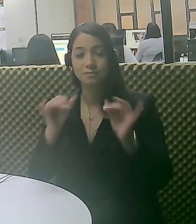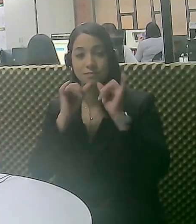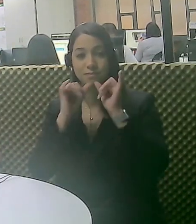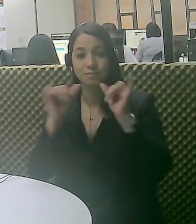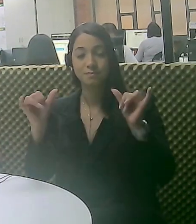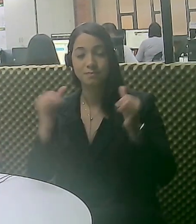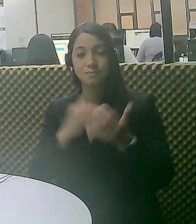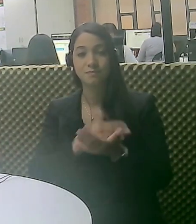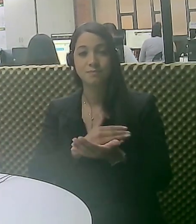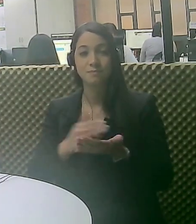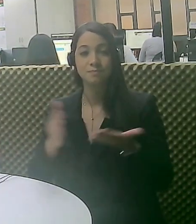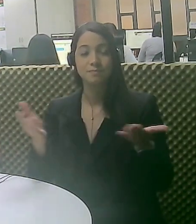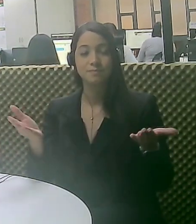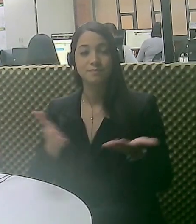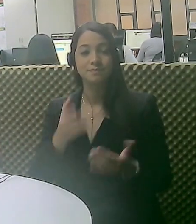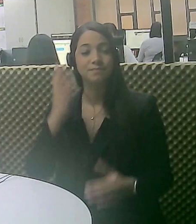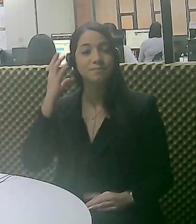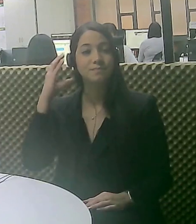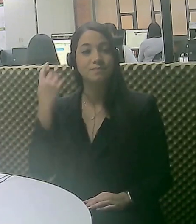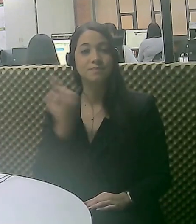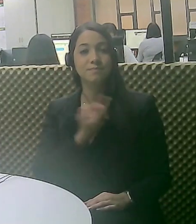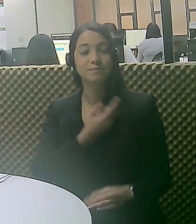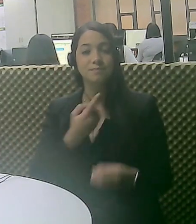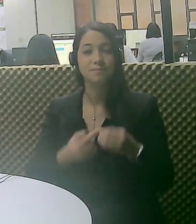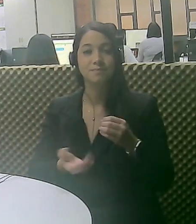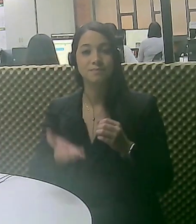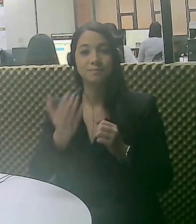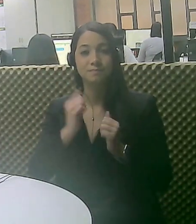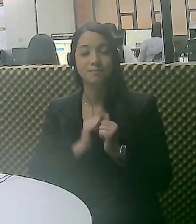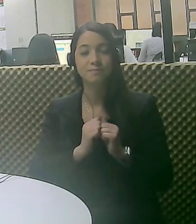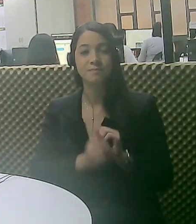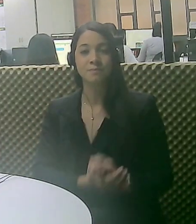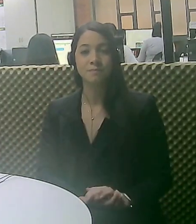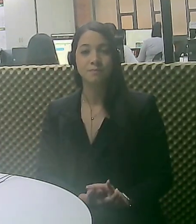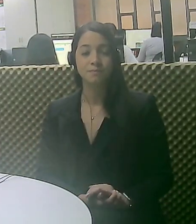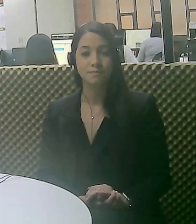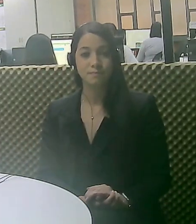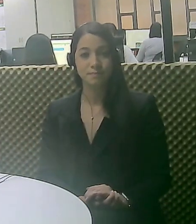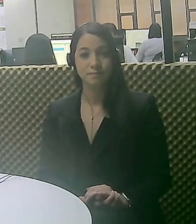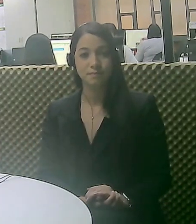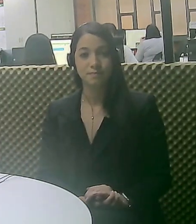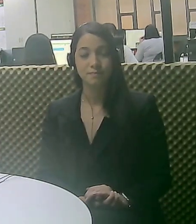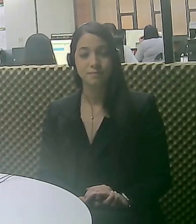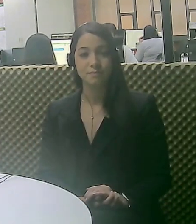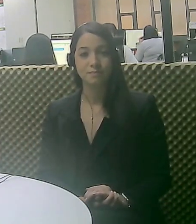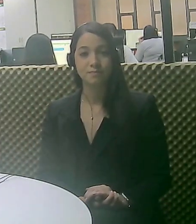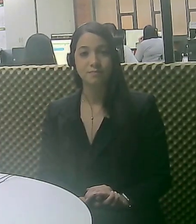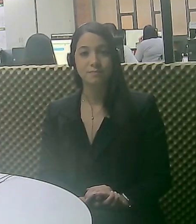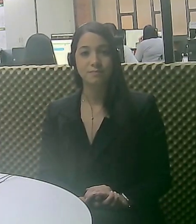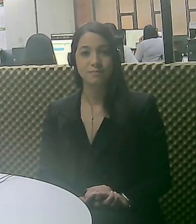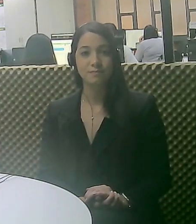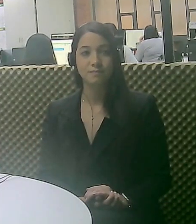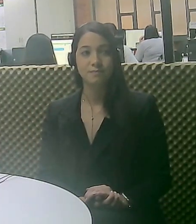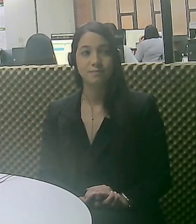e outras notícias a partir de agora na Rádio Nossa Cidade. Vem com a gente!